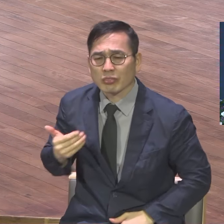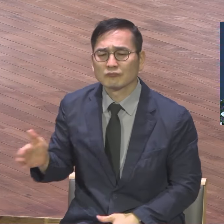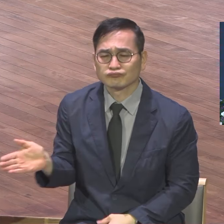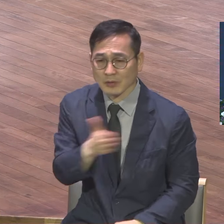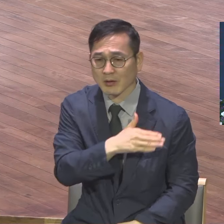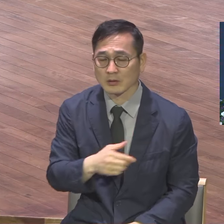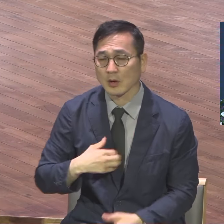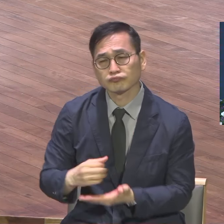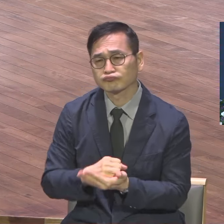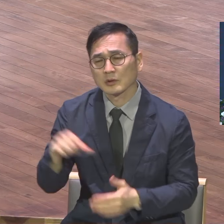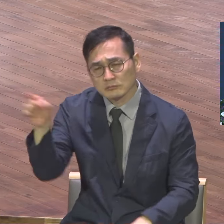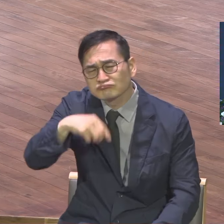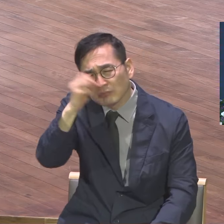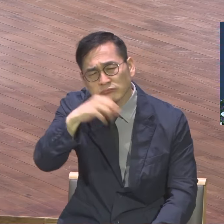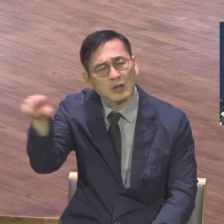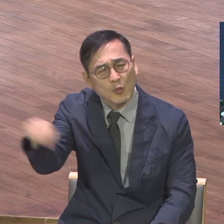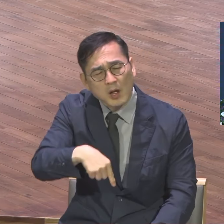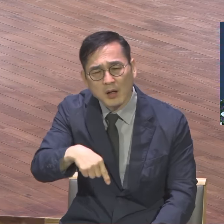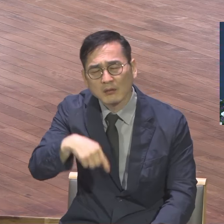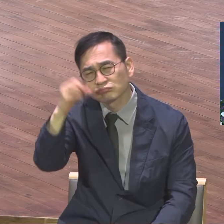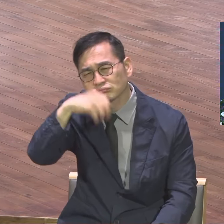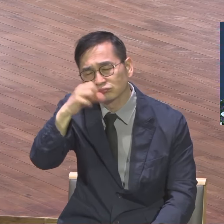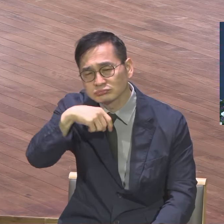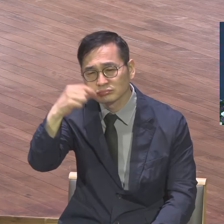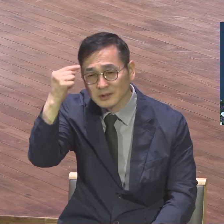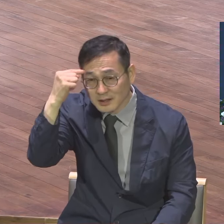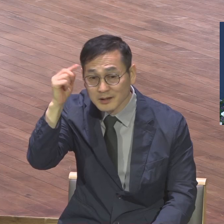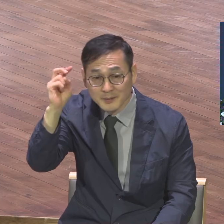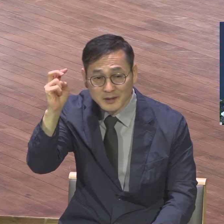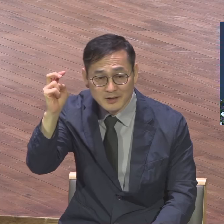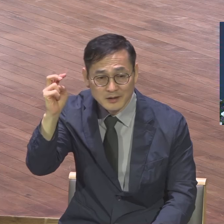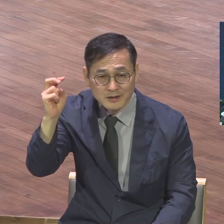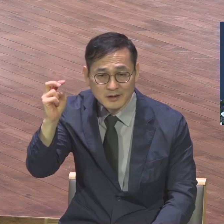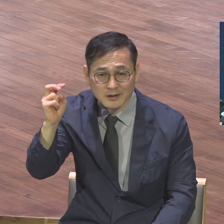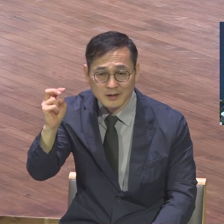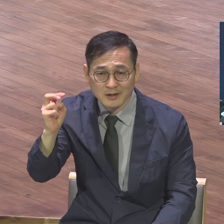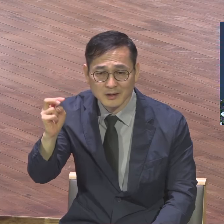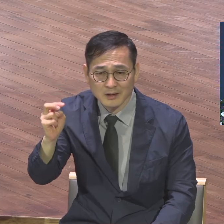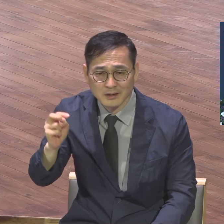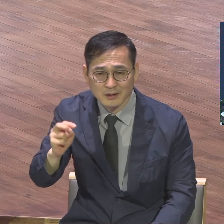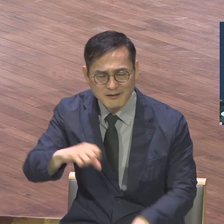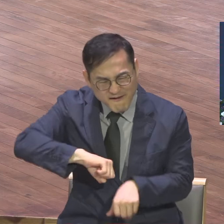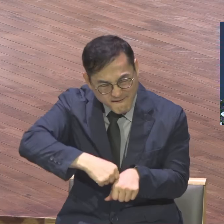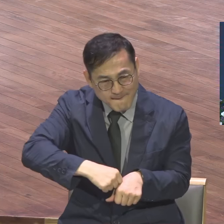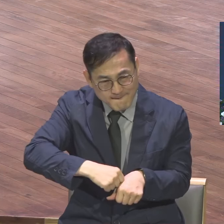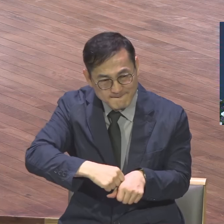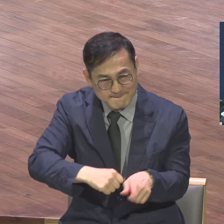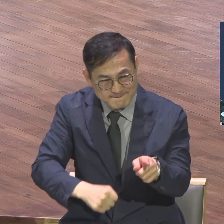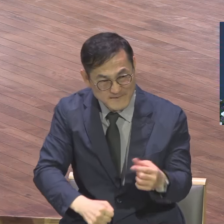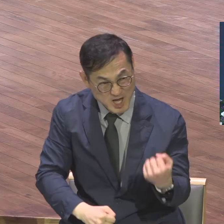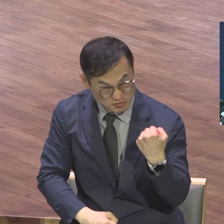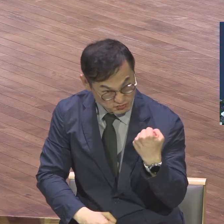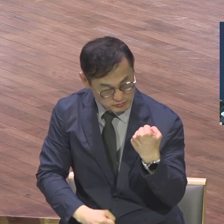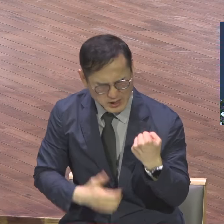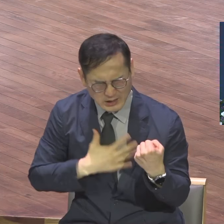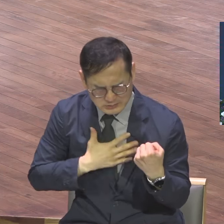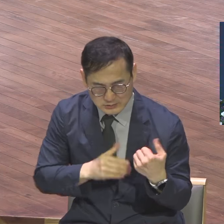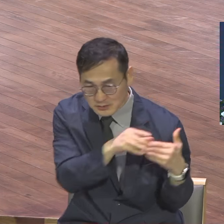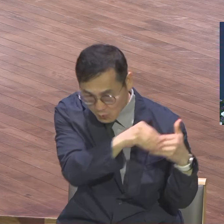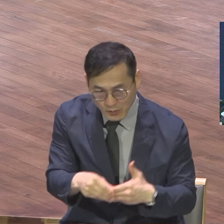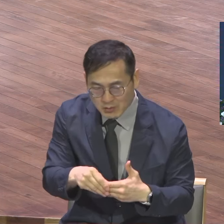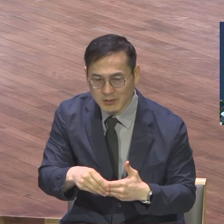여러분은 우연히 왔는지 모르겠지만은 여러분은 어쩔 수 없이 왔는지 모르겠지만은 오기 싫은 거 억지로